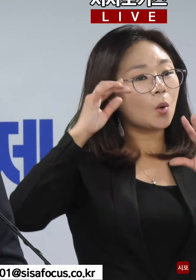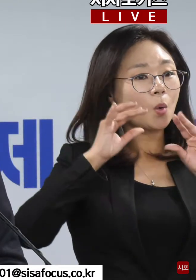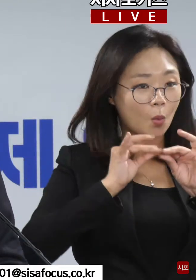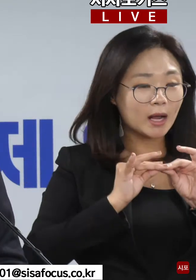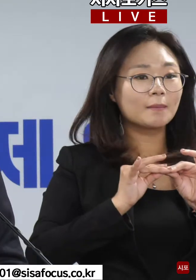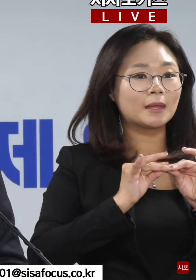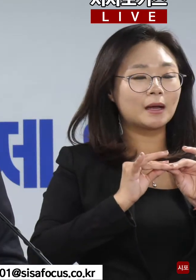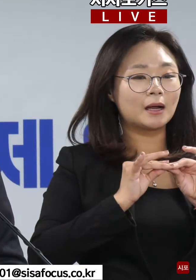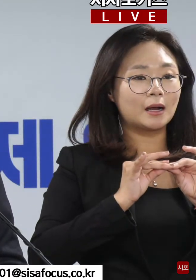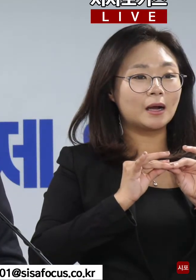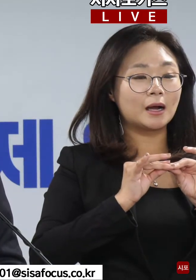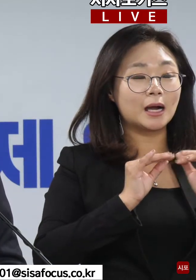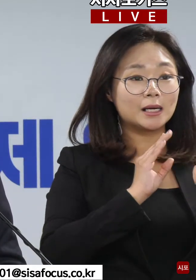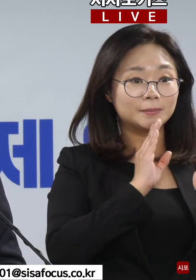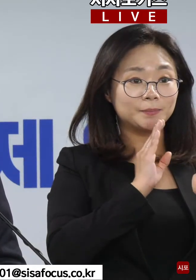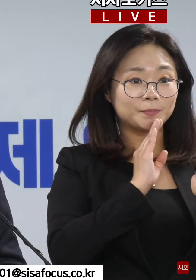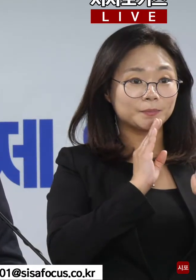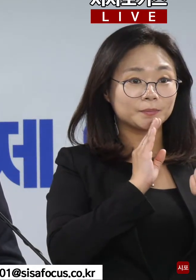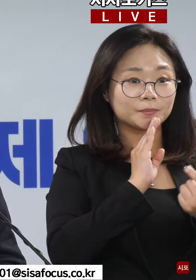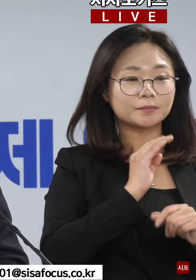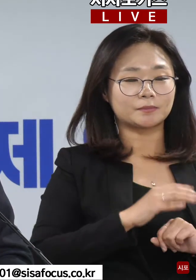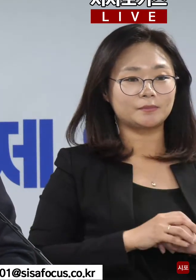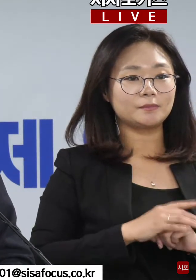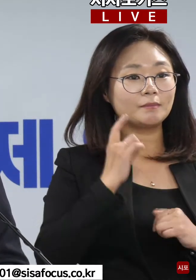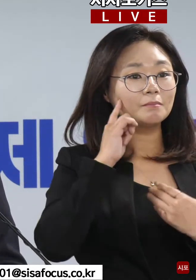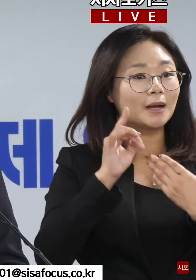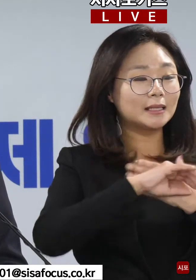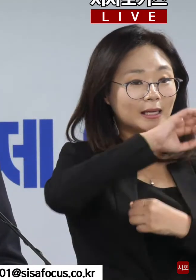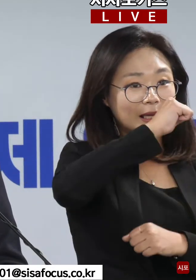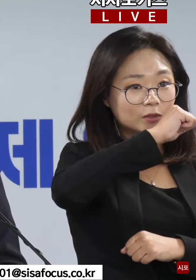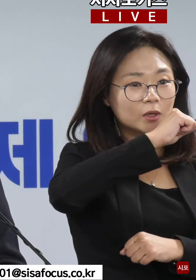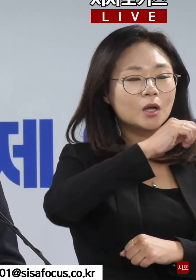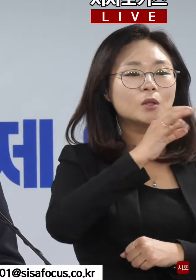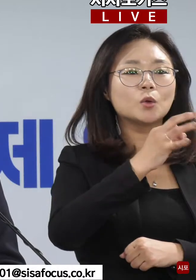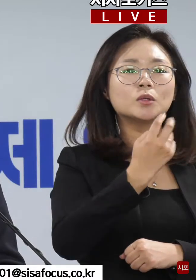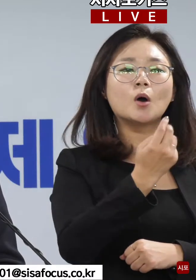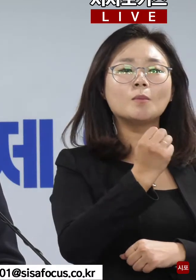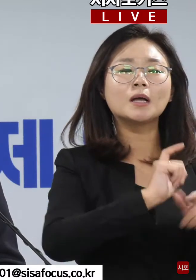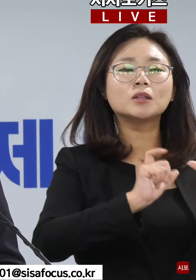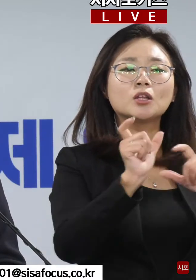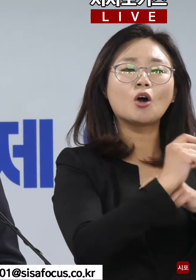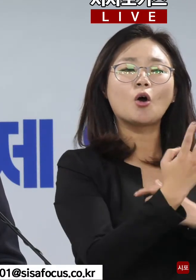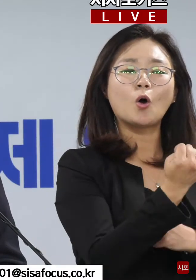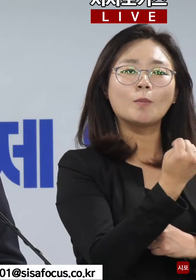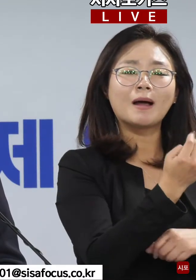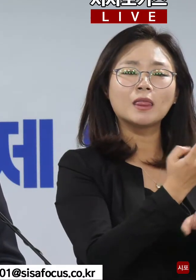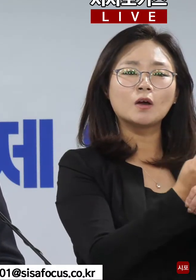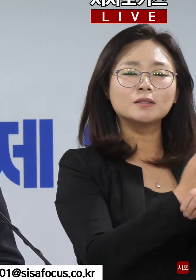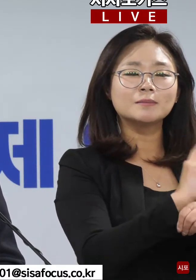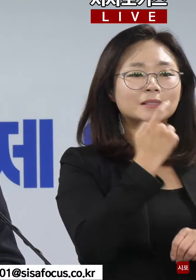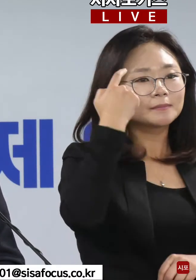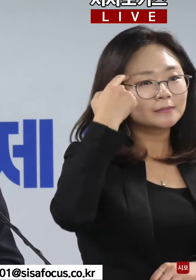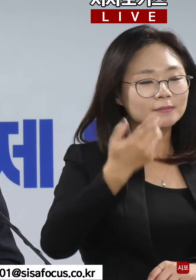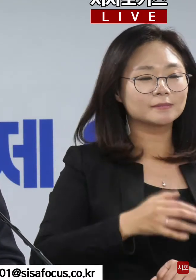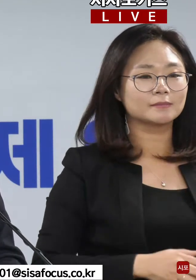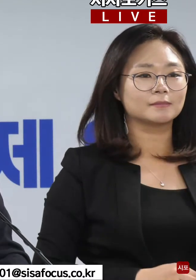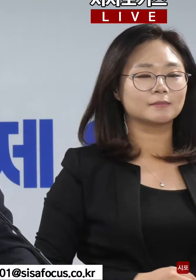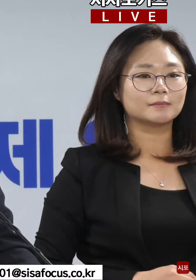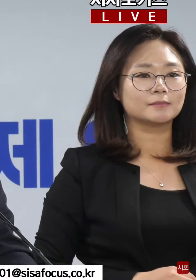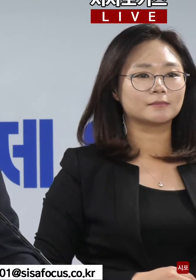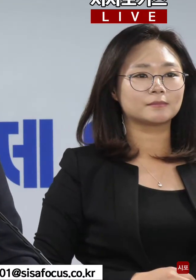공감을 일찌감치 하셨고, 만약에 한다면 어느 정도 규모로 어느 시기에 해야 된다고 생각하시는지